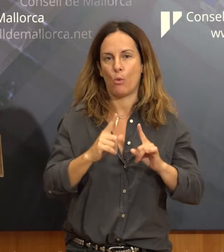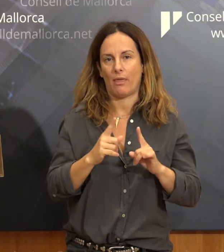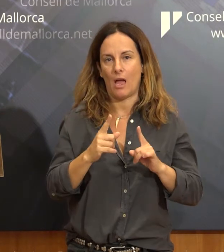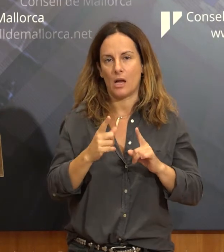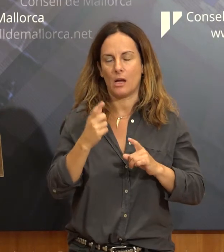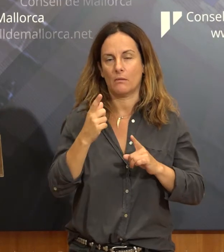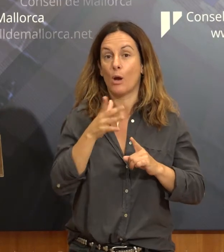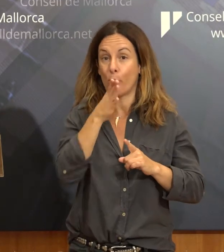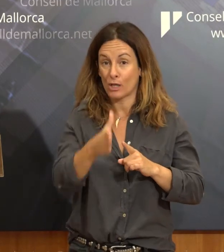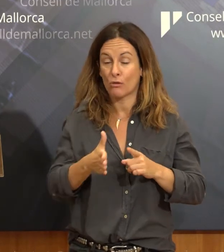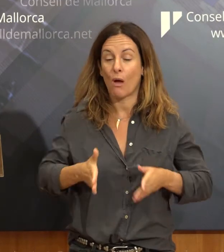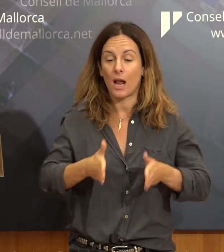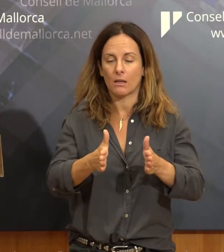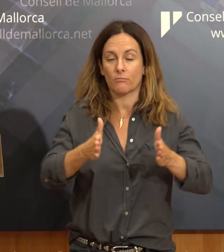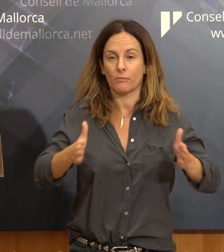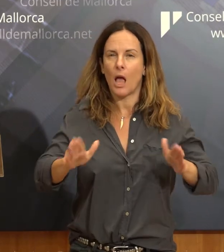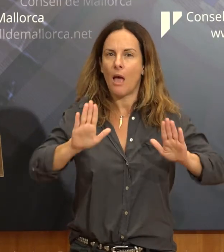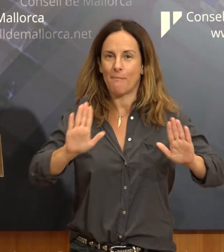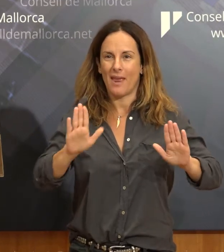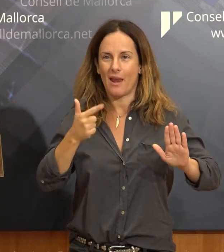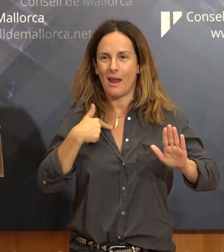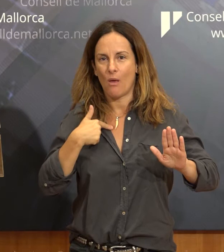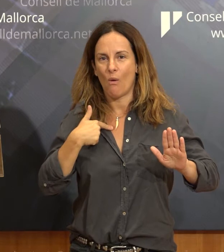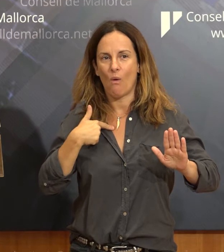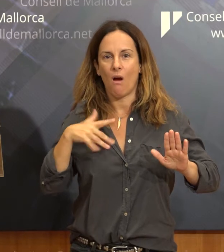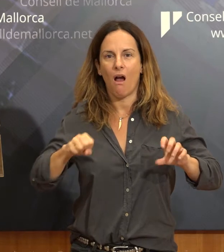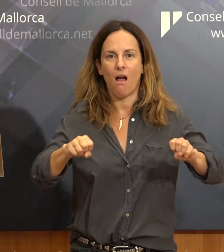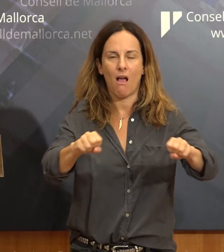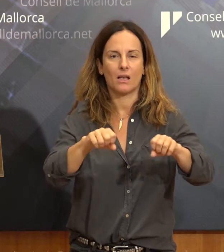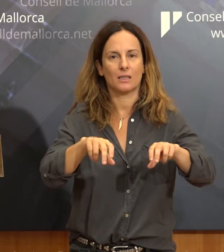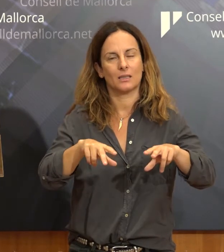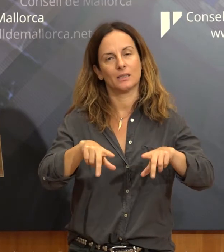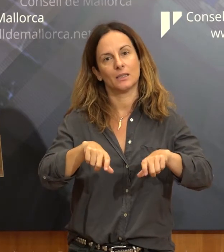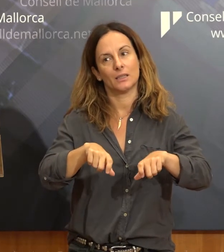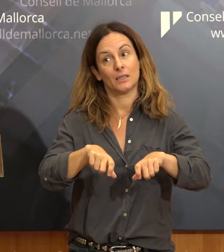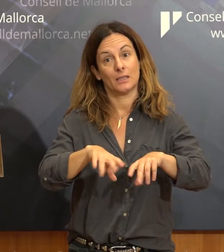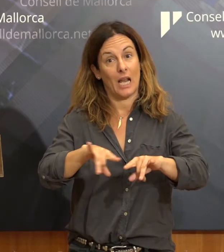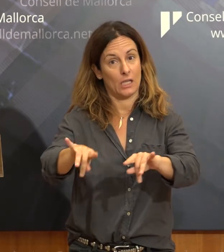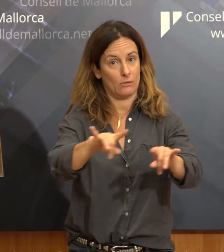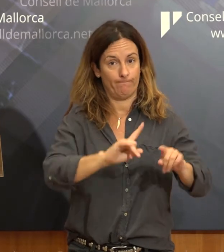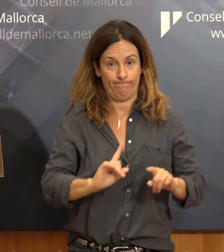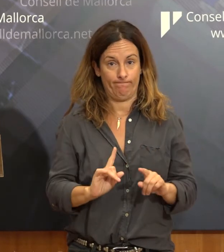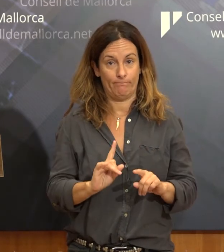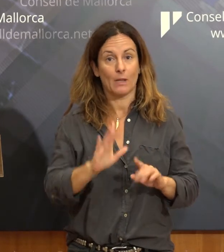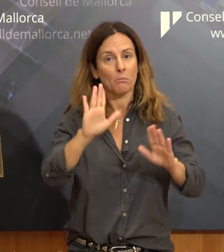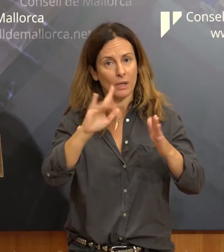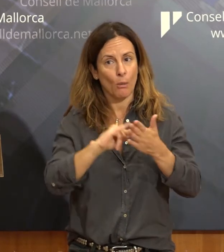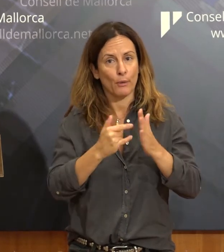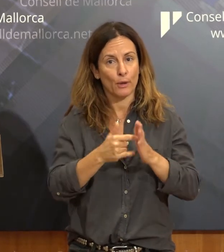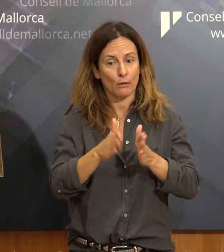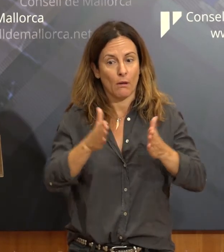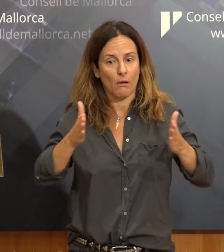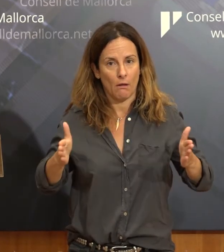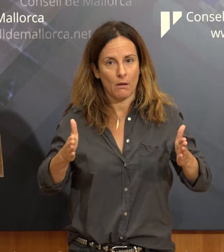de protegir el nostre territori. I estem davant d'una carretera desdoblada que ocupa territori, perquè una carretera ocupa